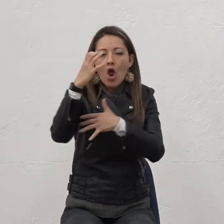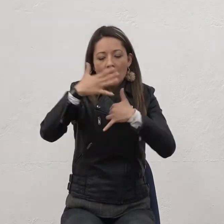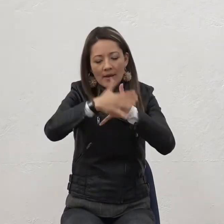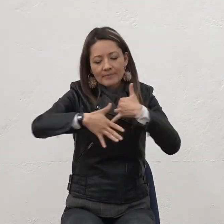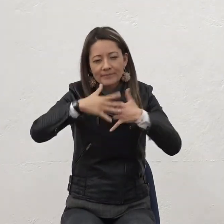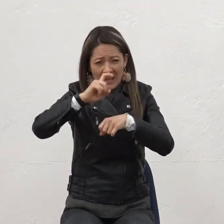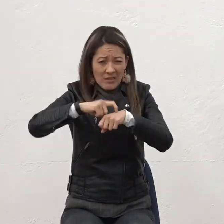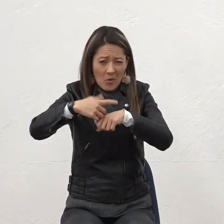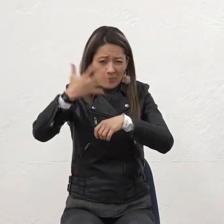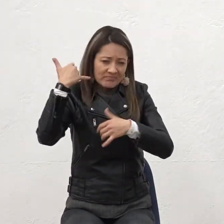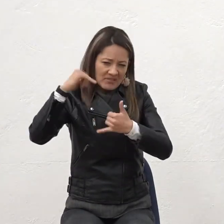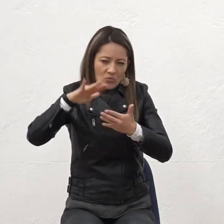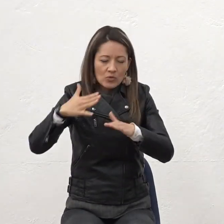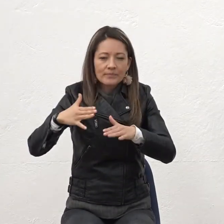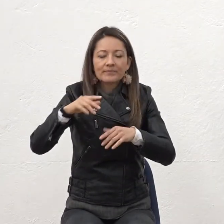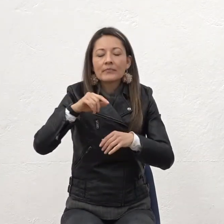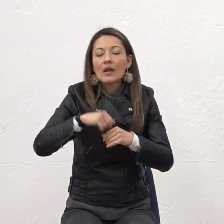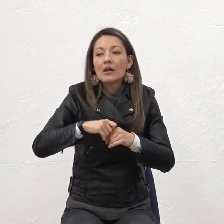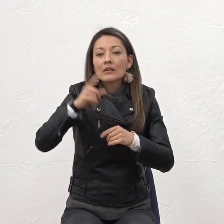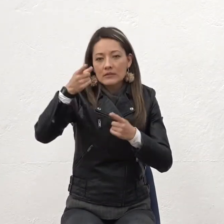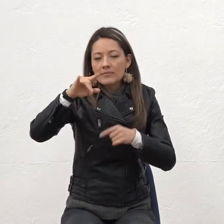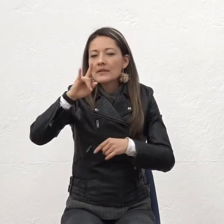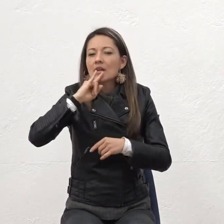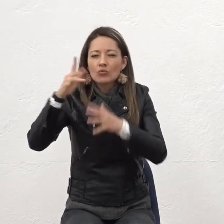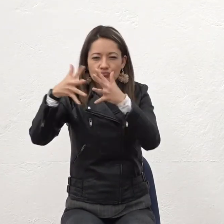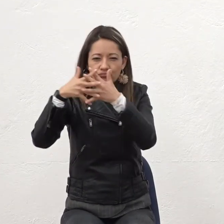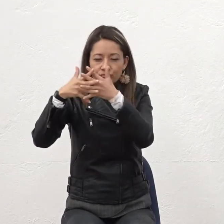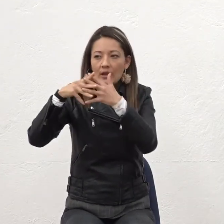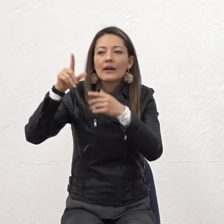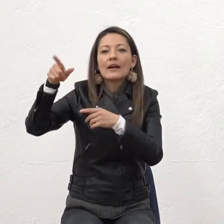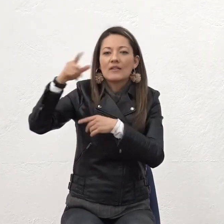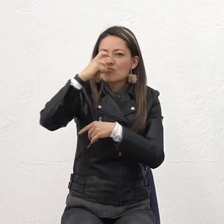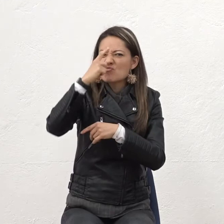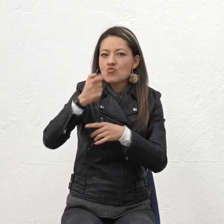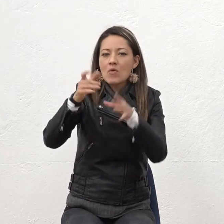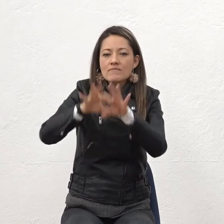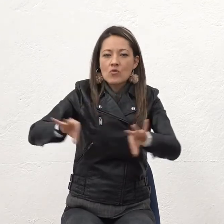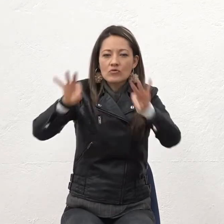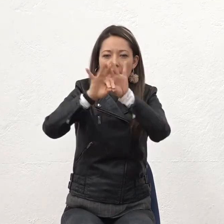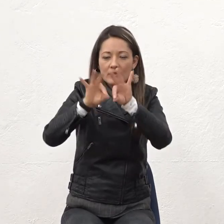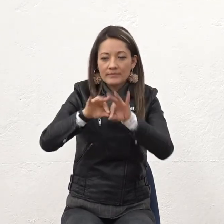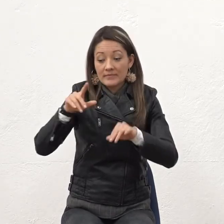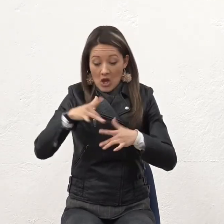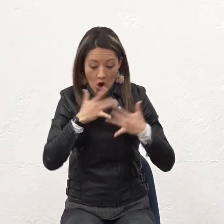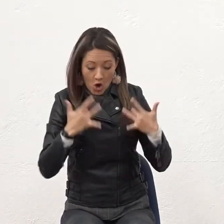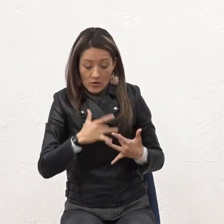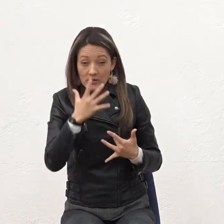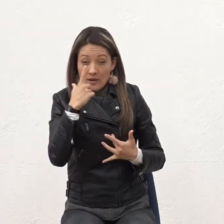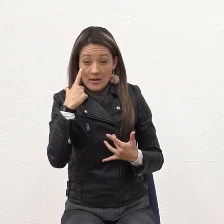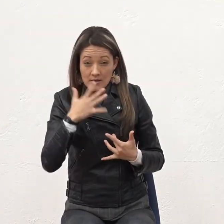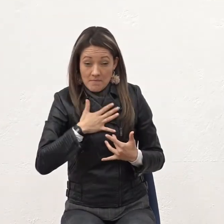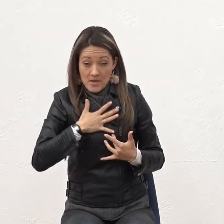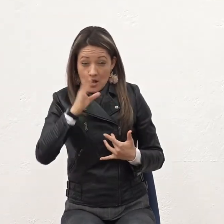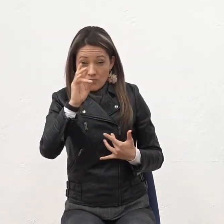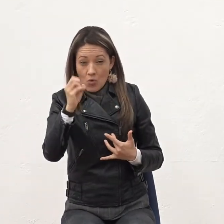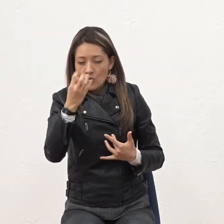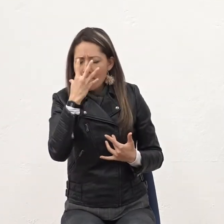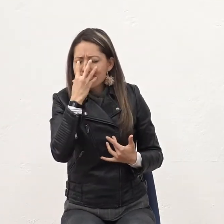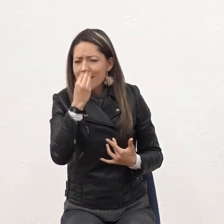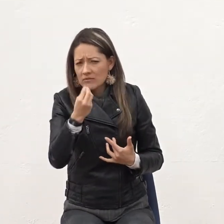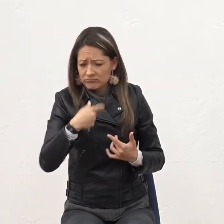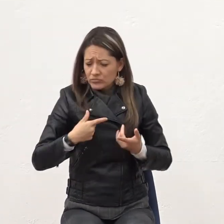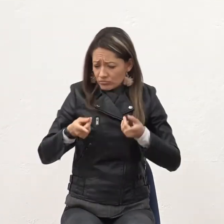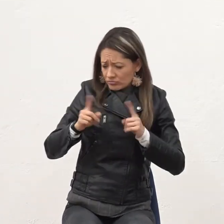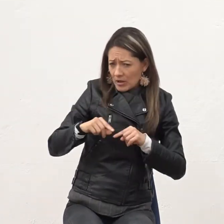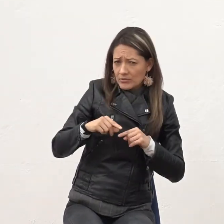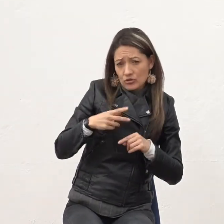en ese tiempo ya murió, y en Estados Unidos. O sea, había en el corazón de mi esposo mucha maldad. Pero en el mío